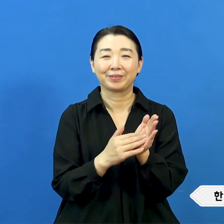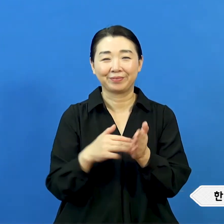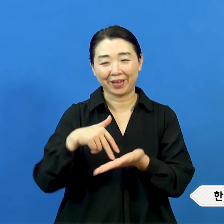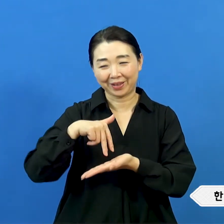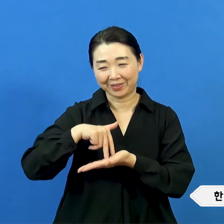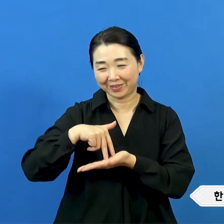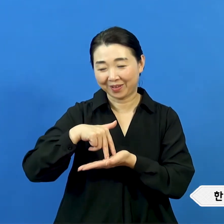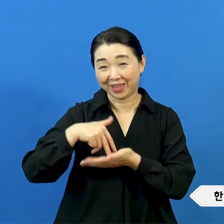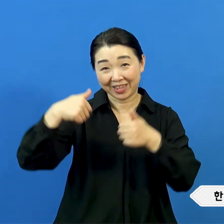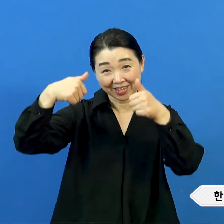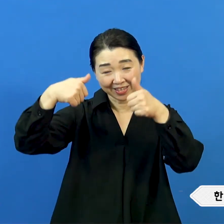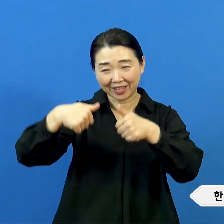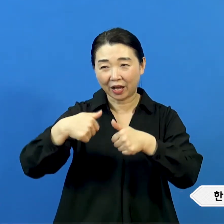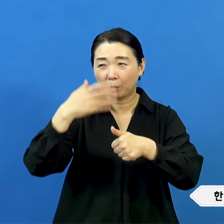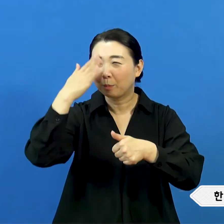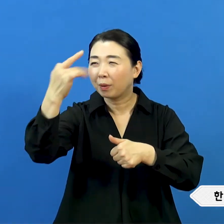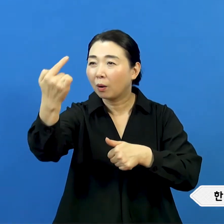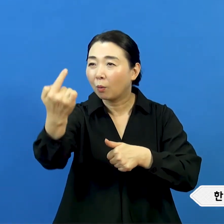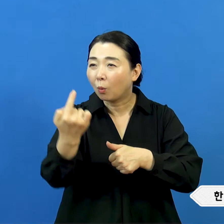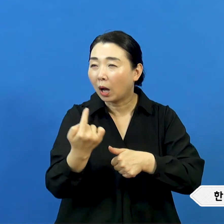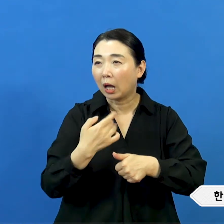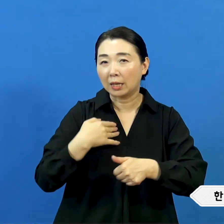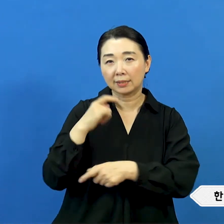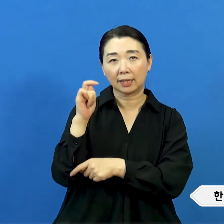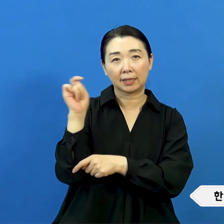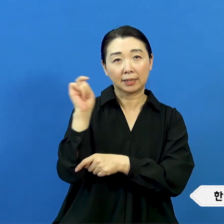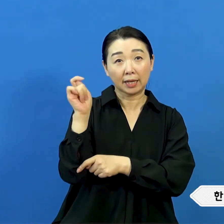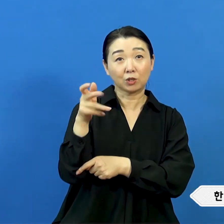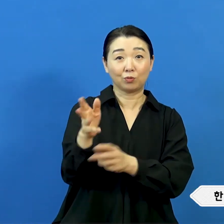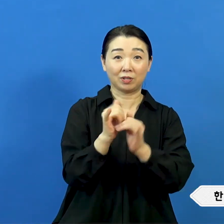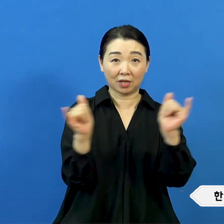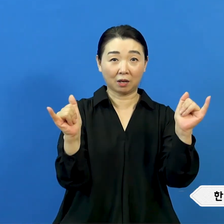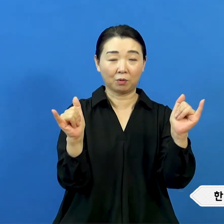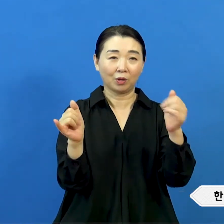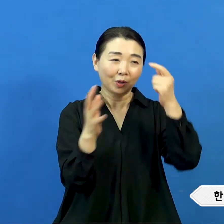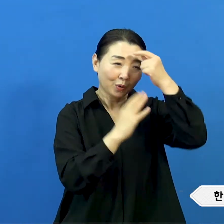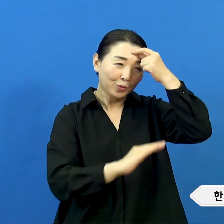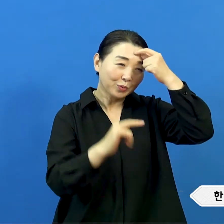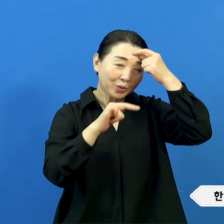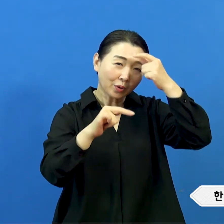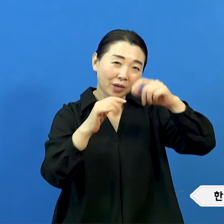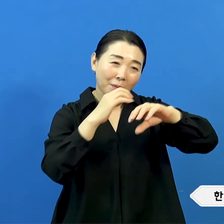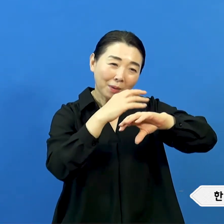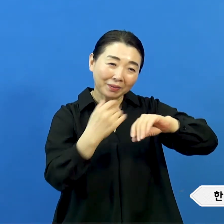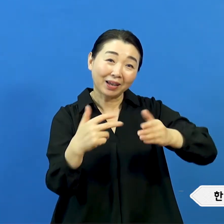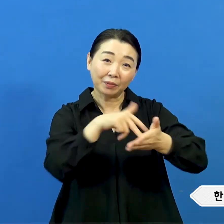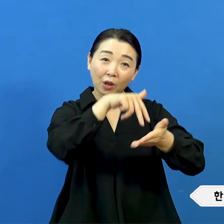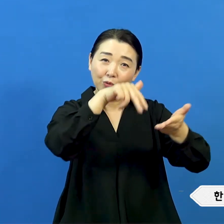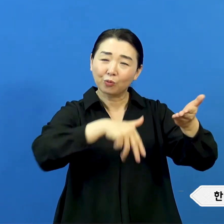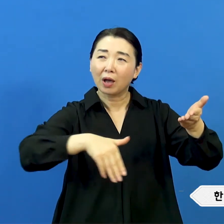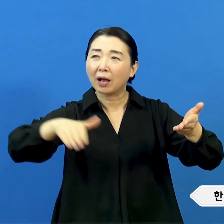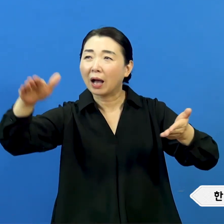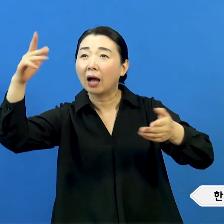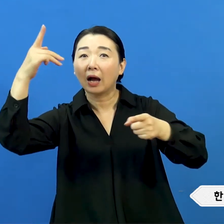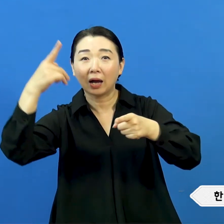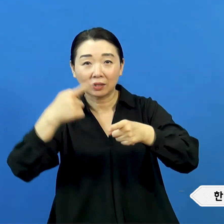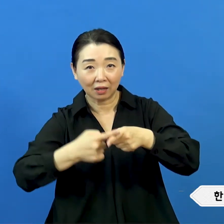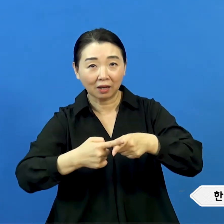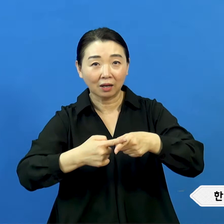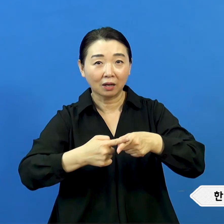사람이 다가오더니 자기 택시 기사인데 우리 성도님을 여기 마당까지 내려다 주고 가려고